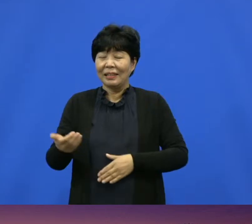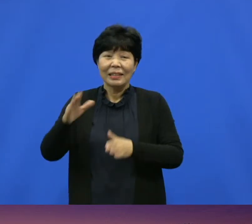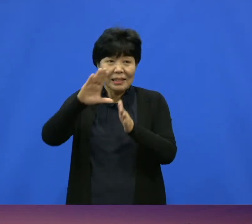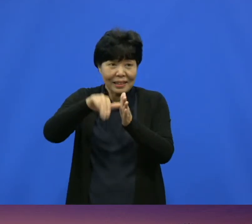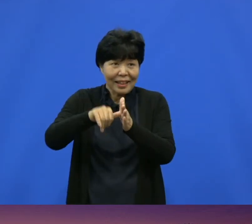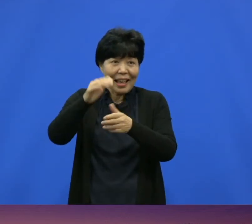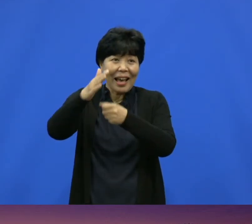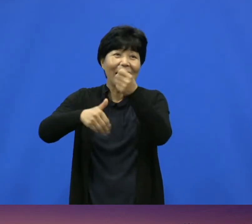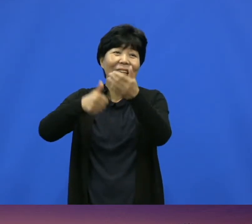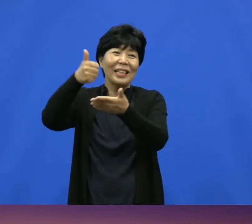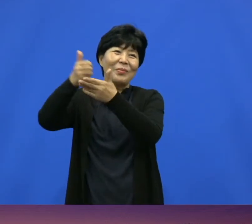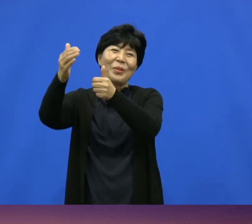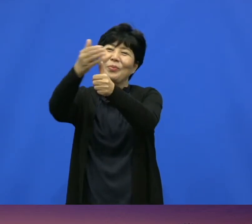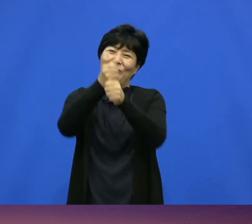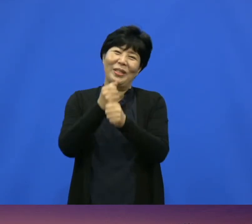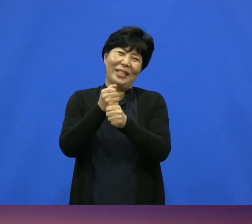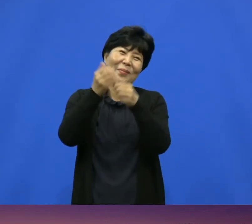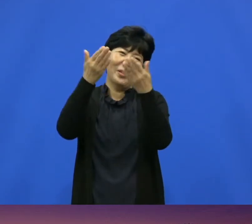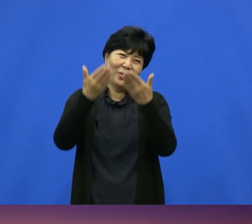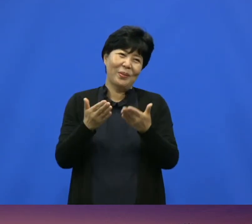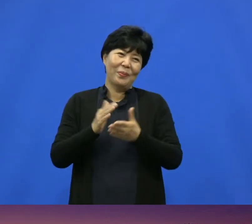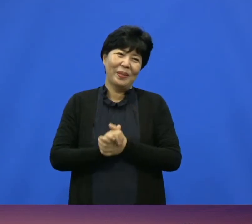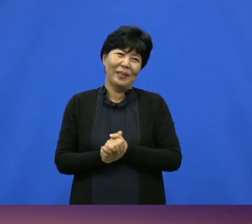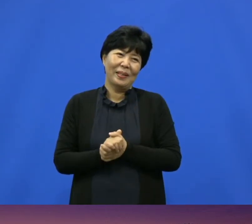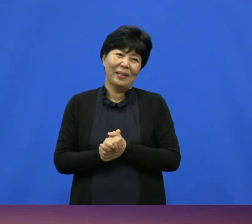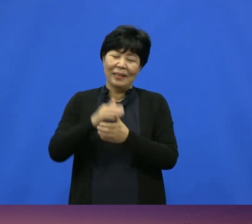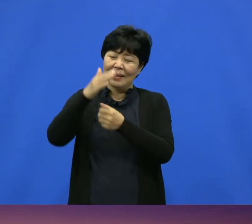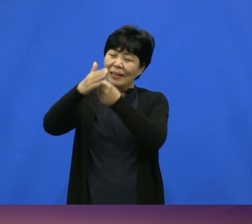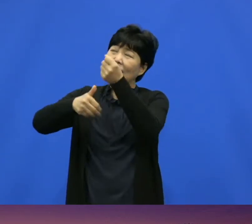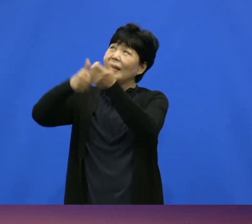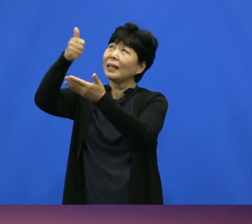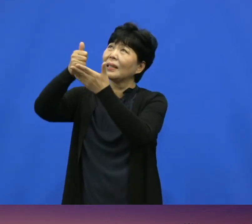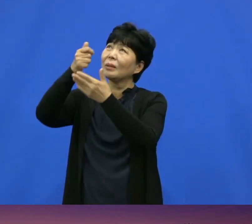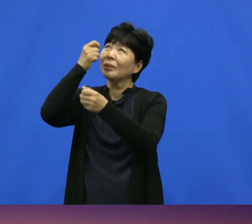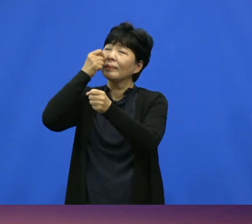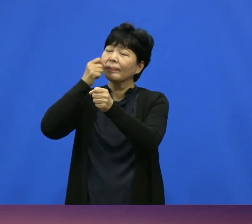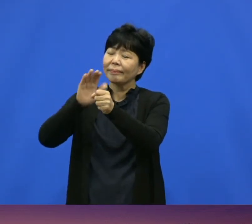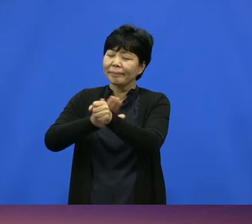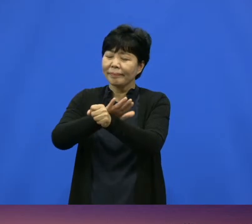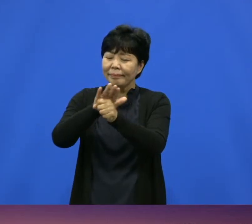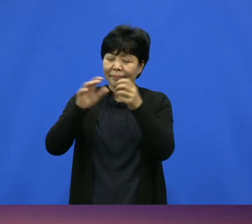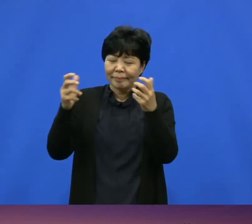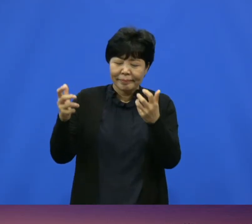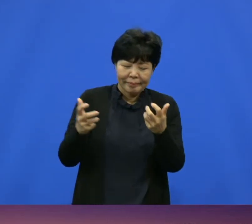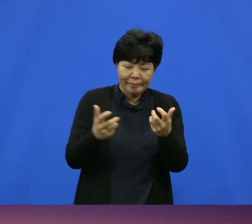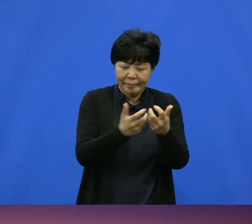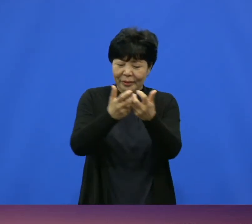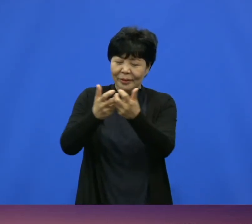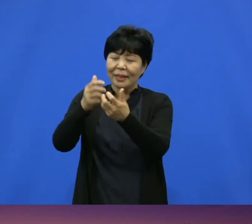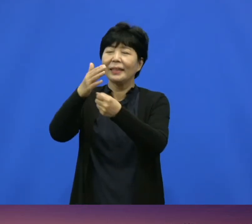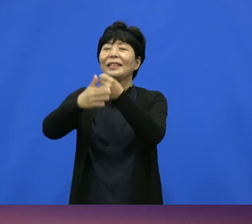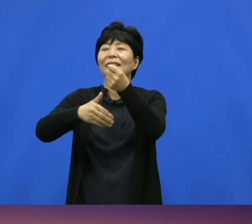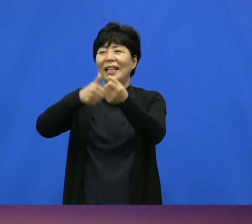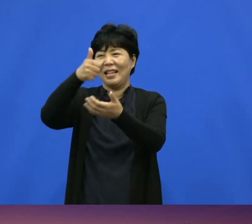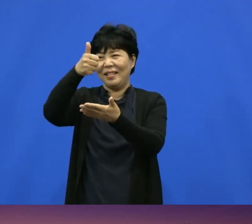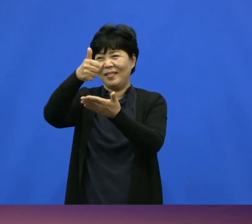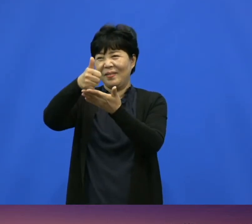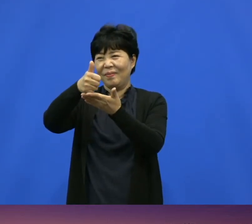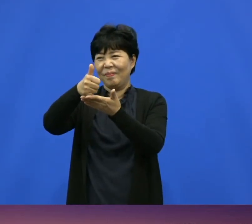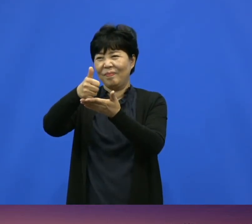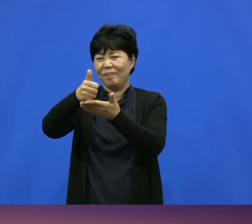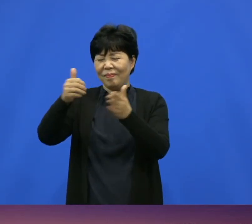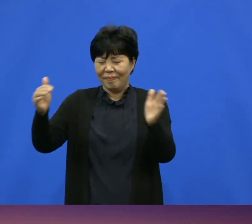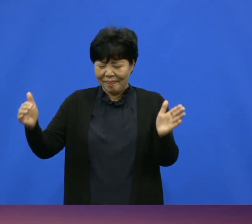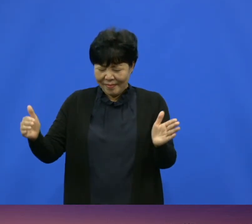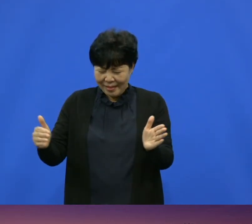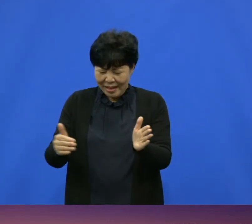주신다는 것. 그분은 긍휼이 풍성하신 하나님. 한 번의 긍휼이 아니라 무한한 긍휼을 베풀어 주신